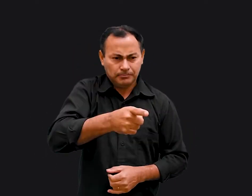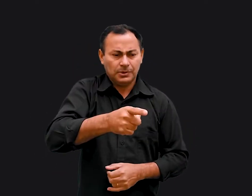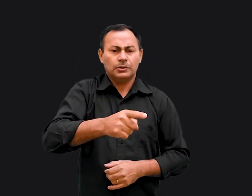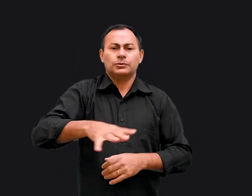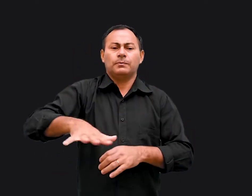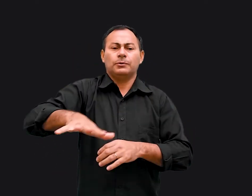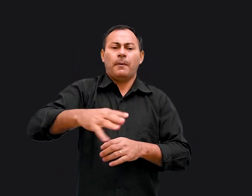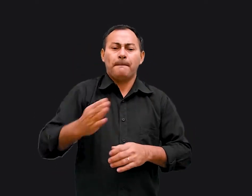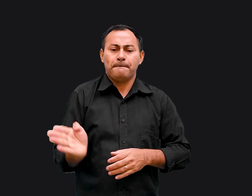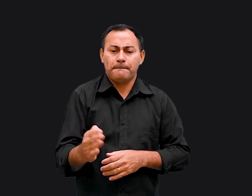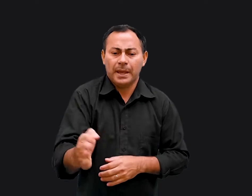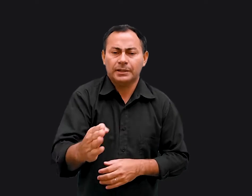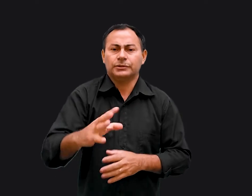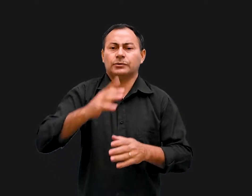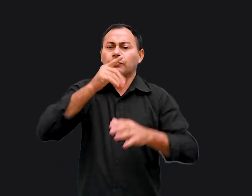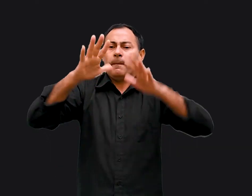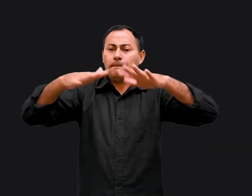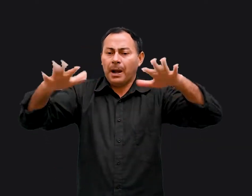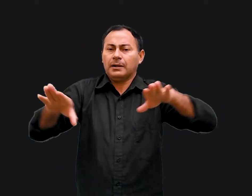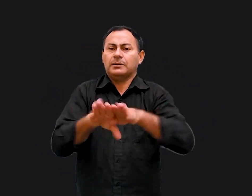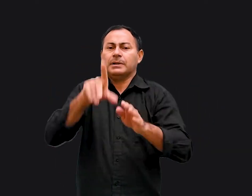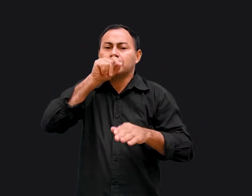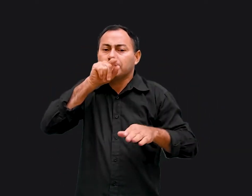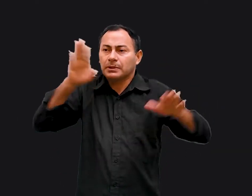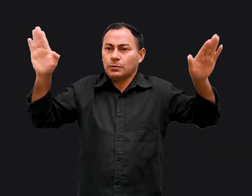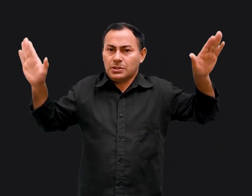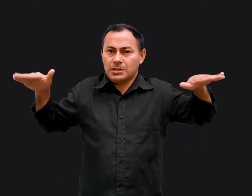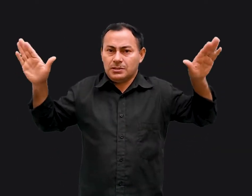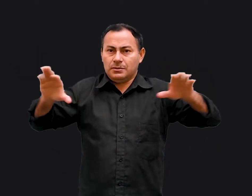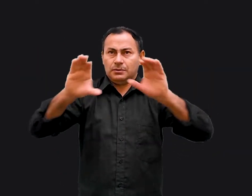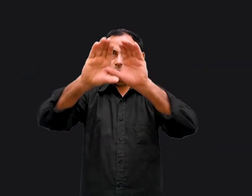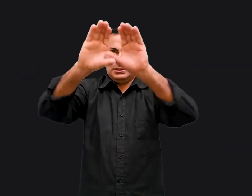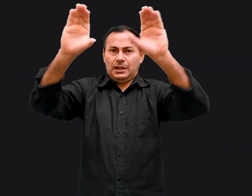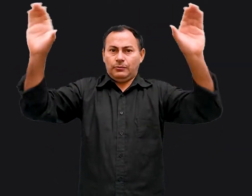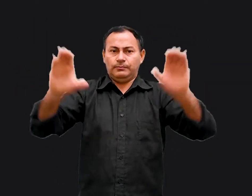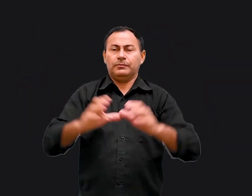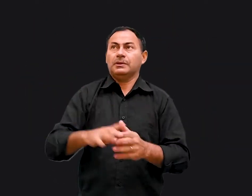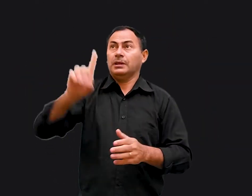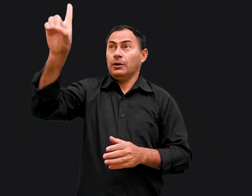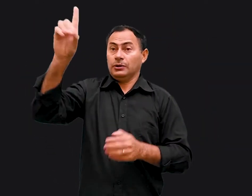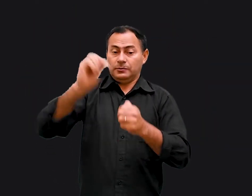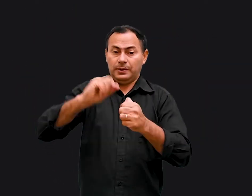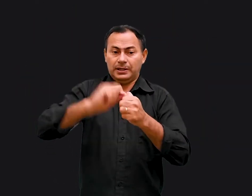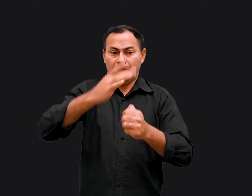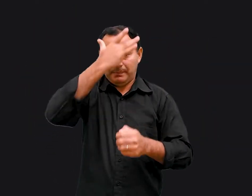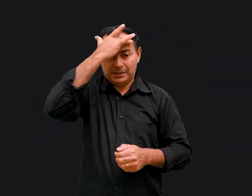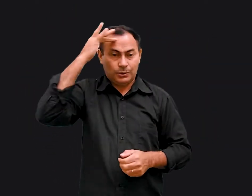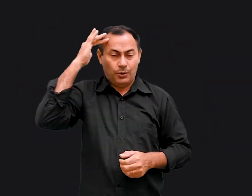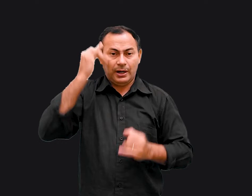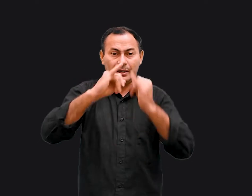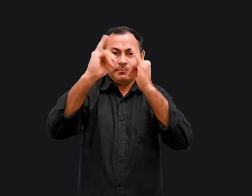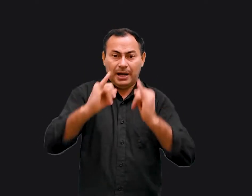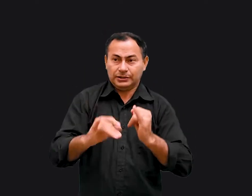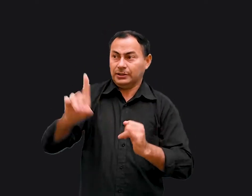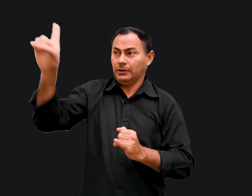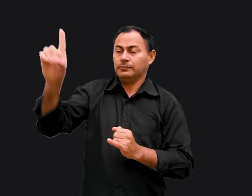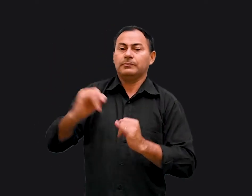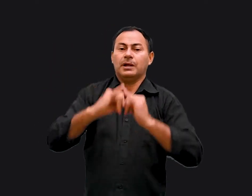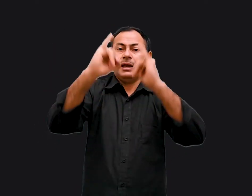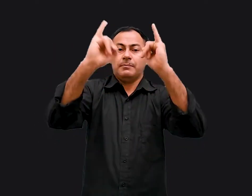peixes do mar e sobre as aves dos céus. Então Deus criou o homem à sua imagem e semelhança, a imagem de Deus o homem